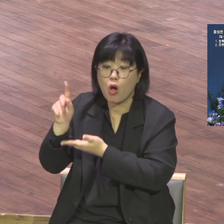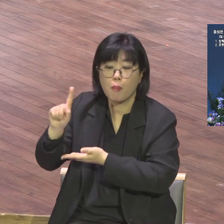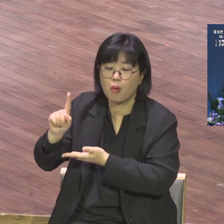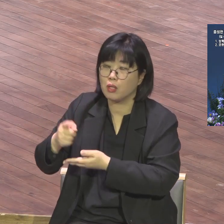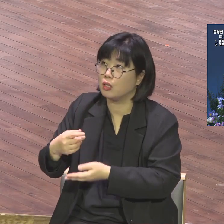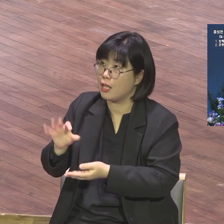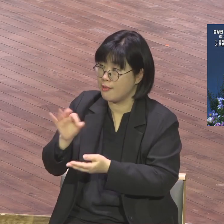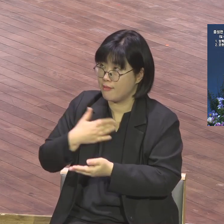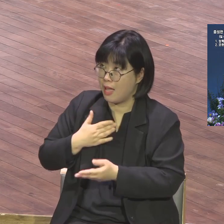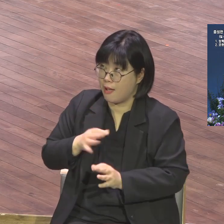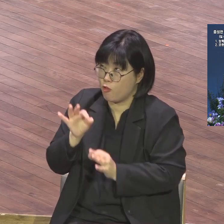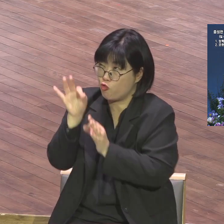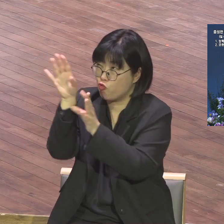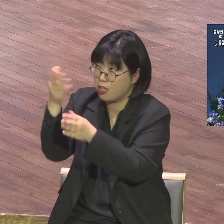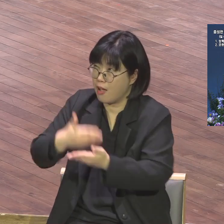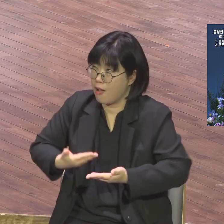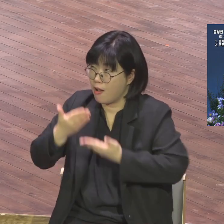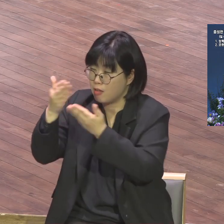상상초월이라니까요.